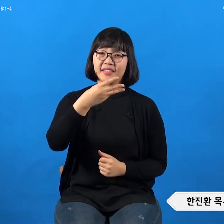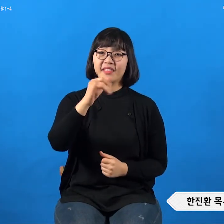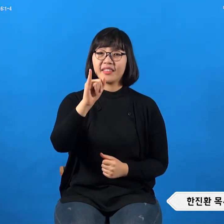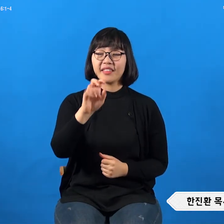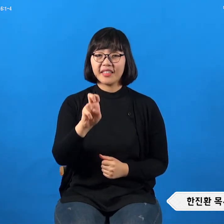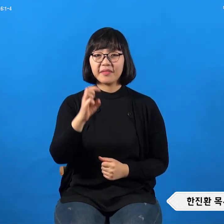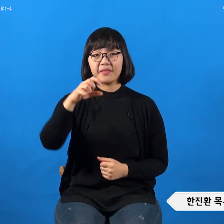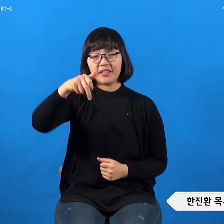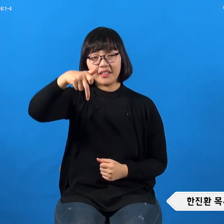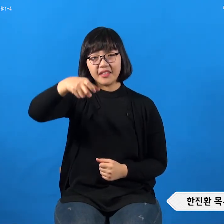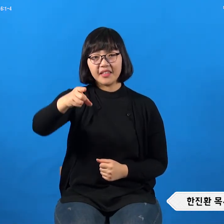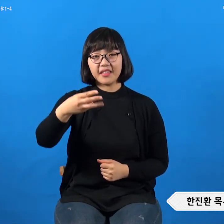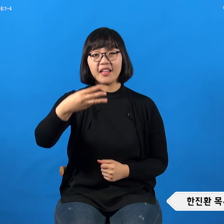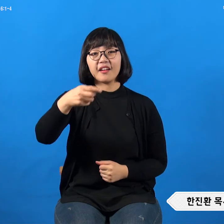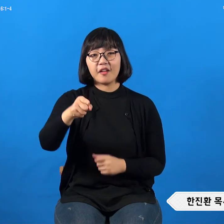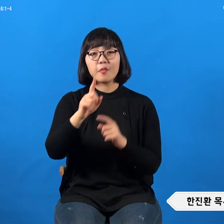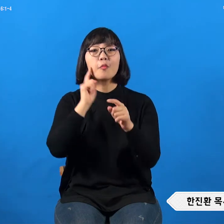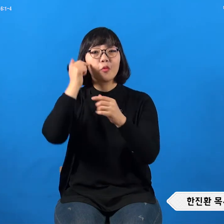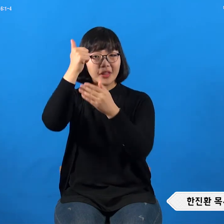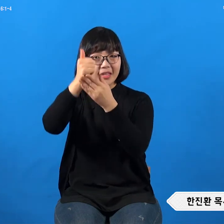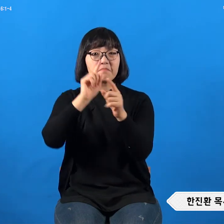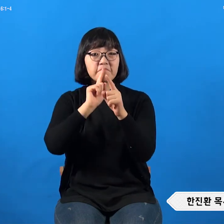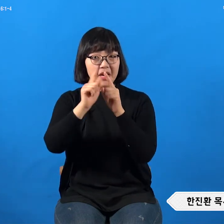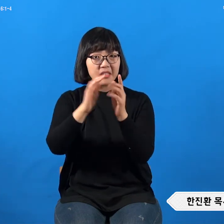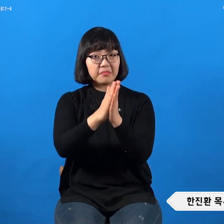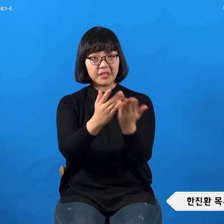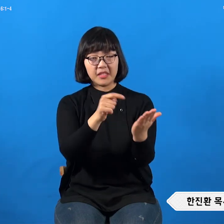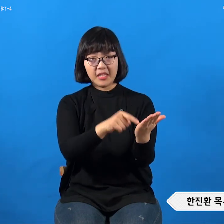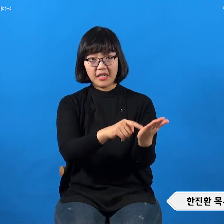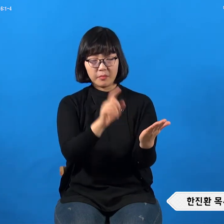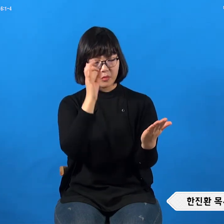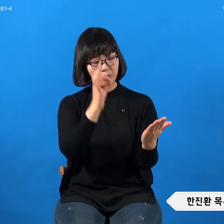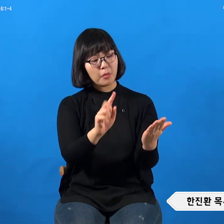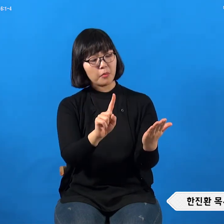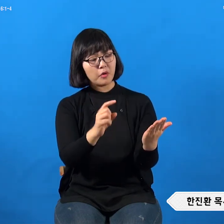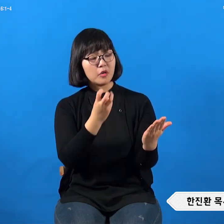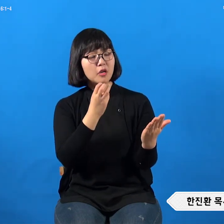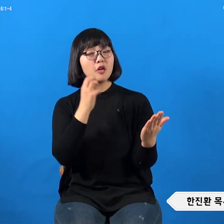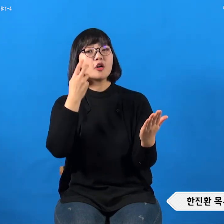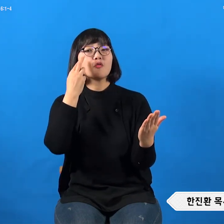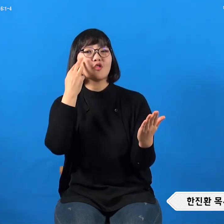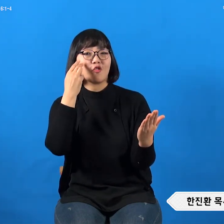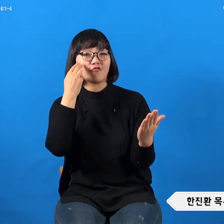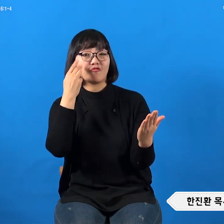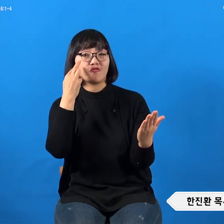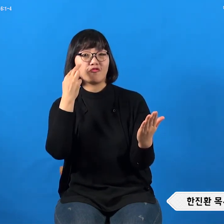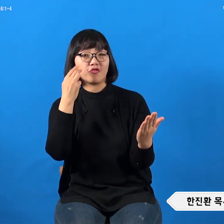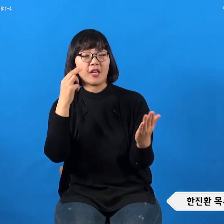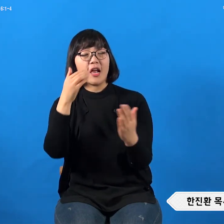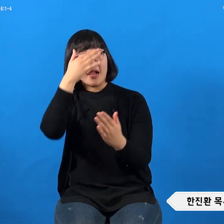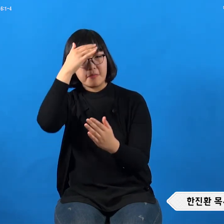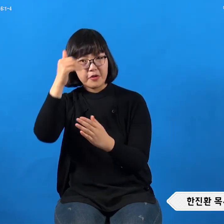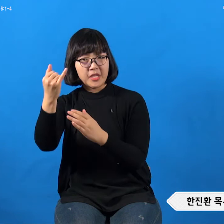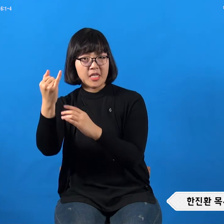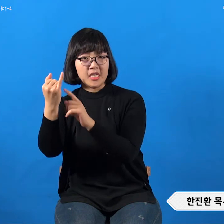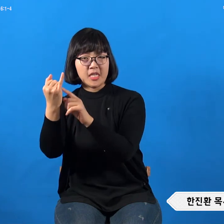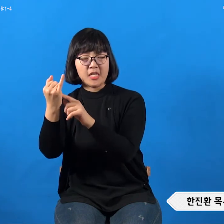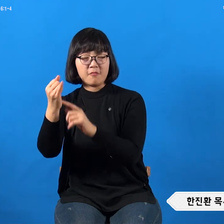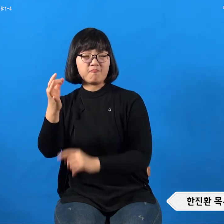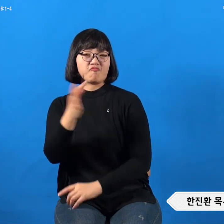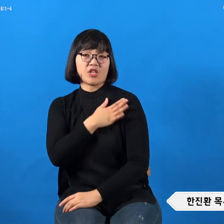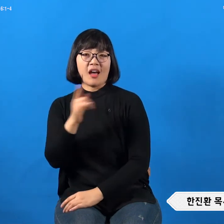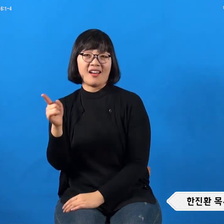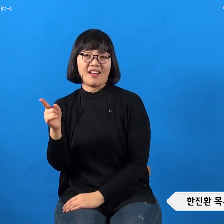이런 얘기가 나오는데, 뉴욕에 어느 부유한 할머니가 있었습니다. 평생 결혼을 안 했기 때문에